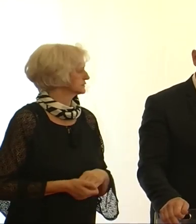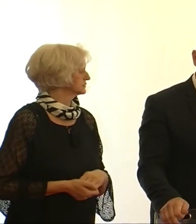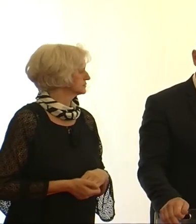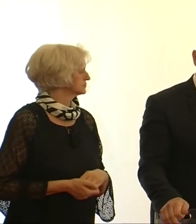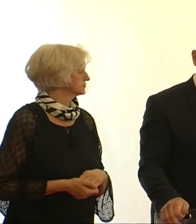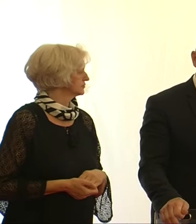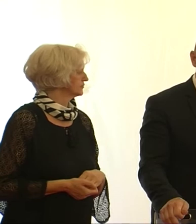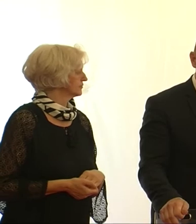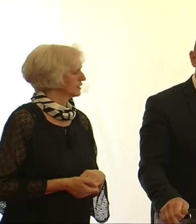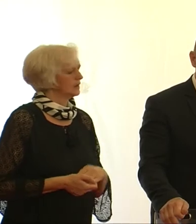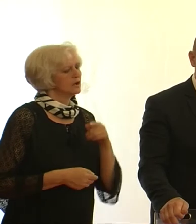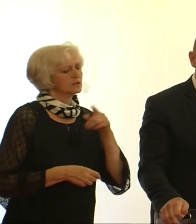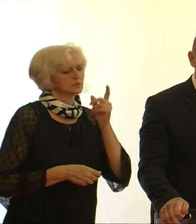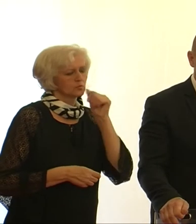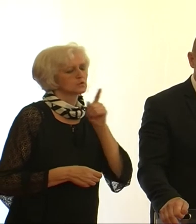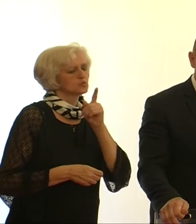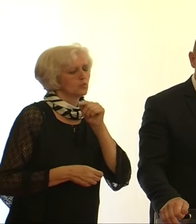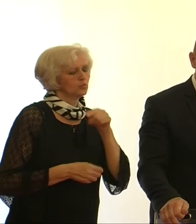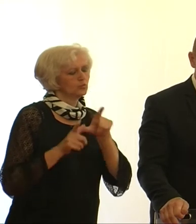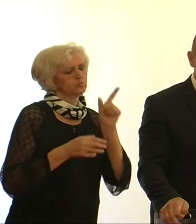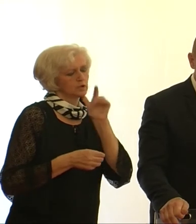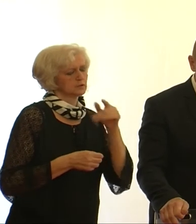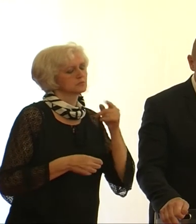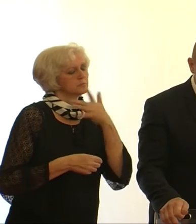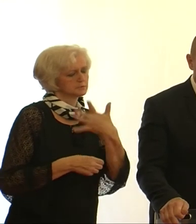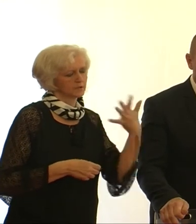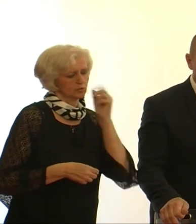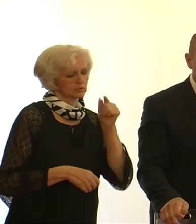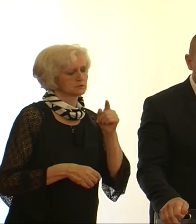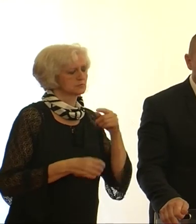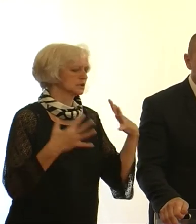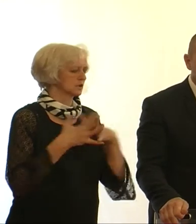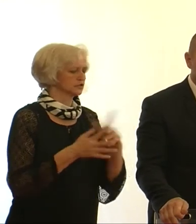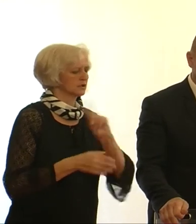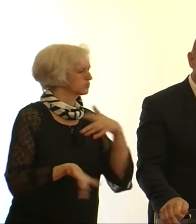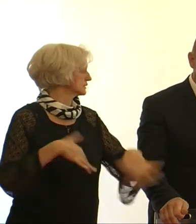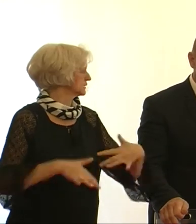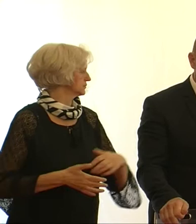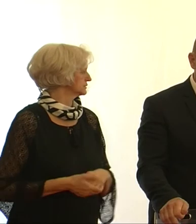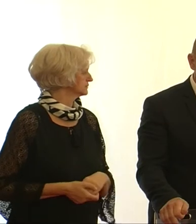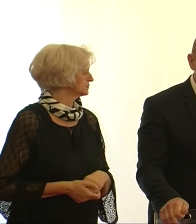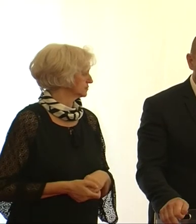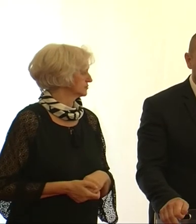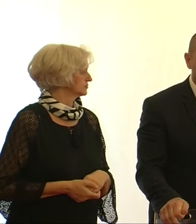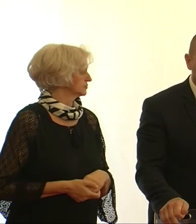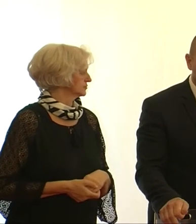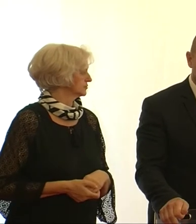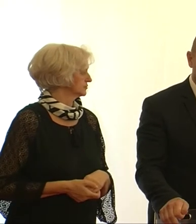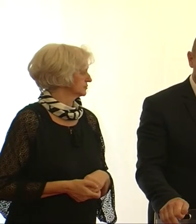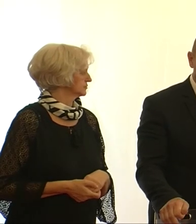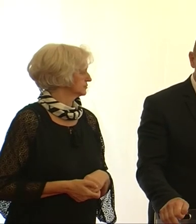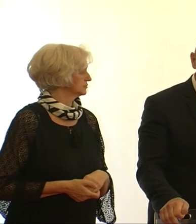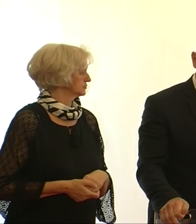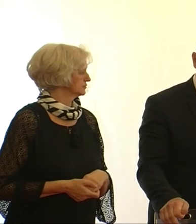5C živi 55% građana Bosne i Hercegovine. Ja vam odgovorno tvrdim, spajanjem sjevera sa jugom, spajanjem Y kraka preko